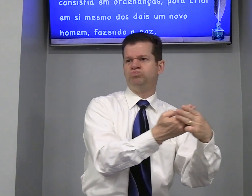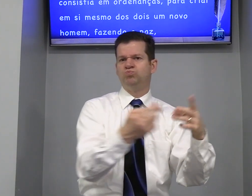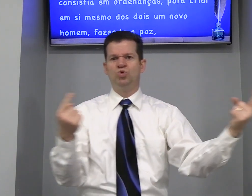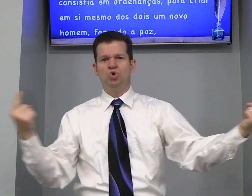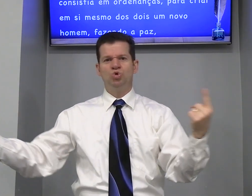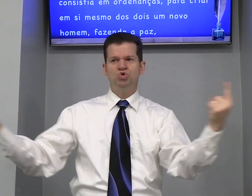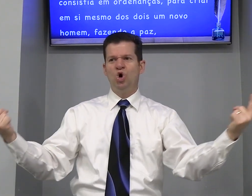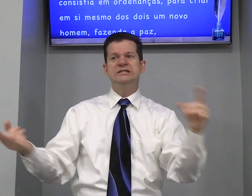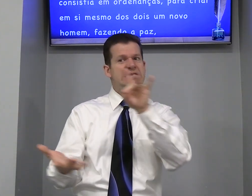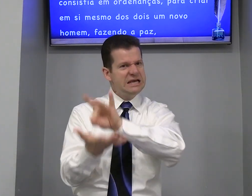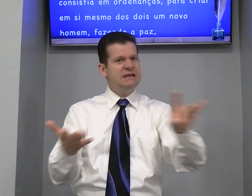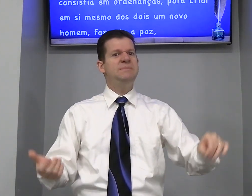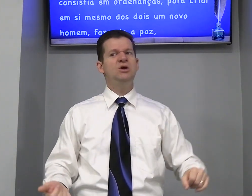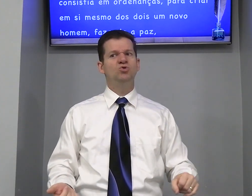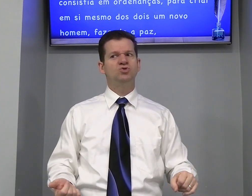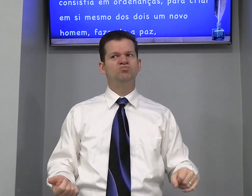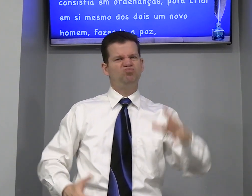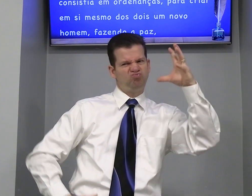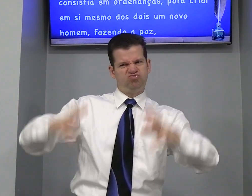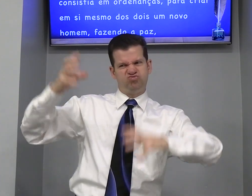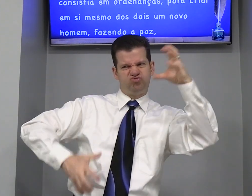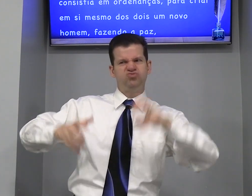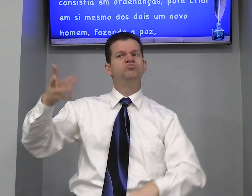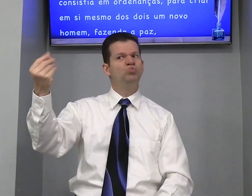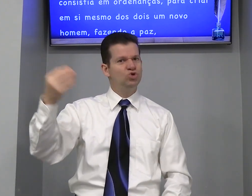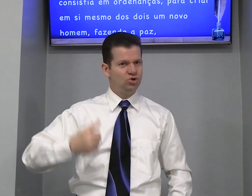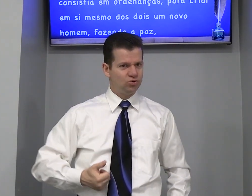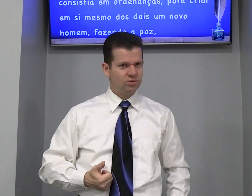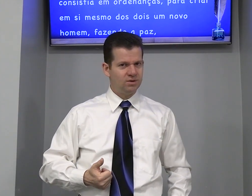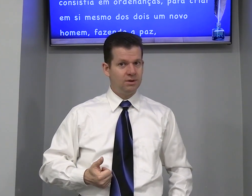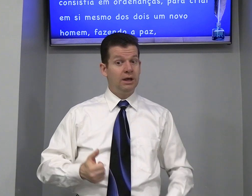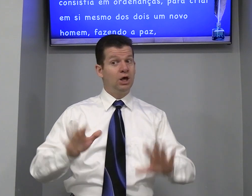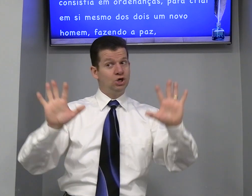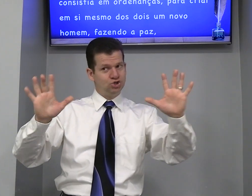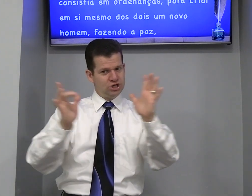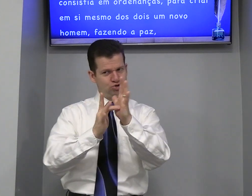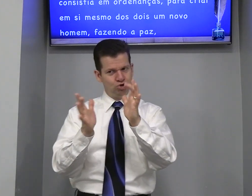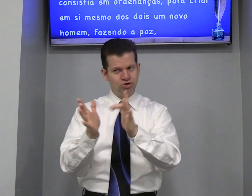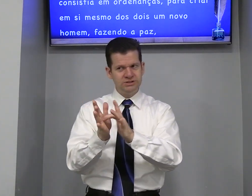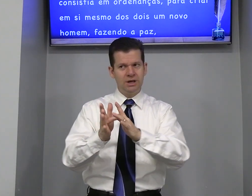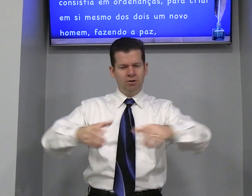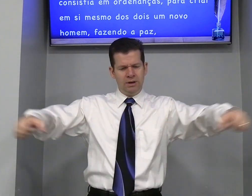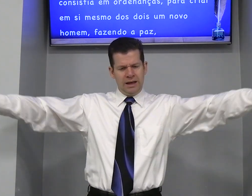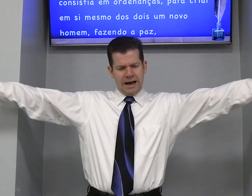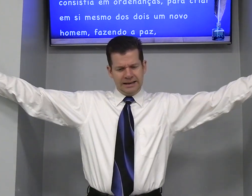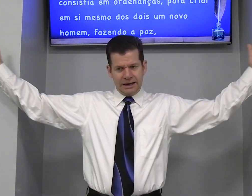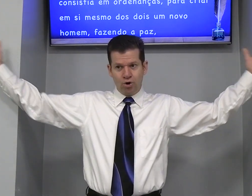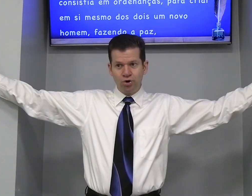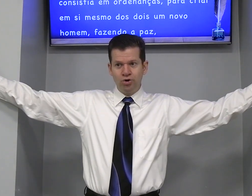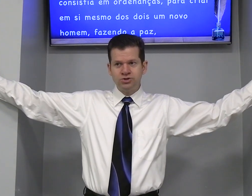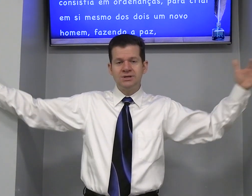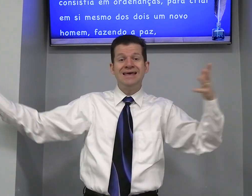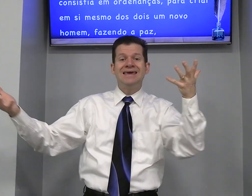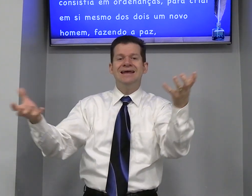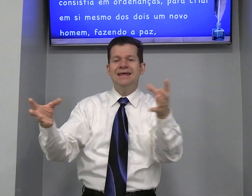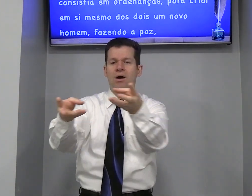Os dois Inimigos Muito Jesus Então Ali na cruz Queria